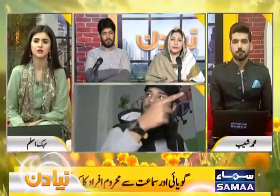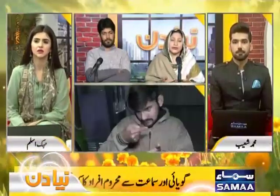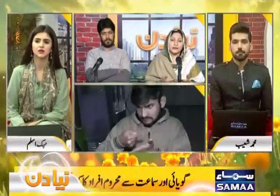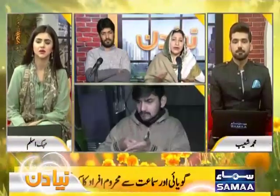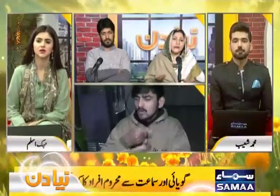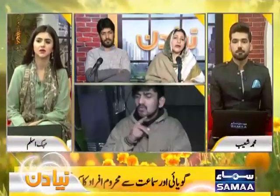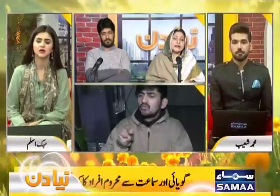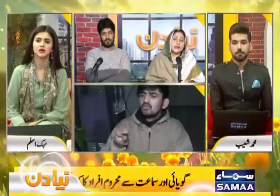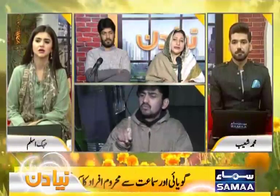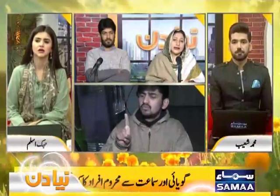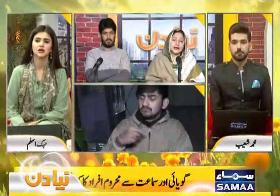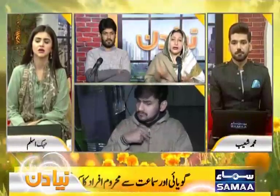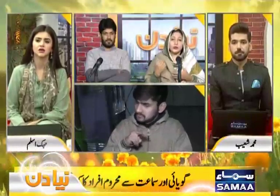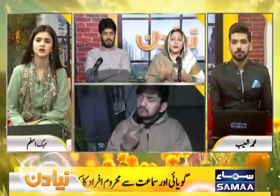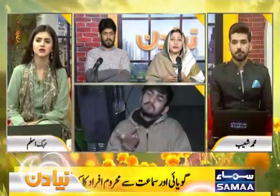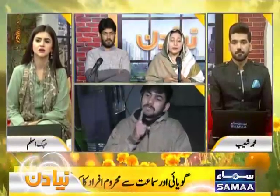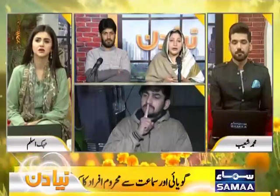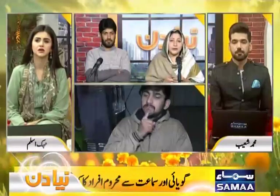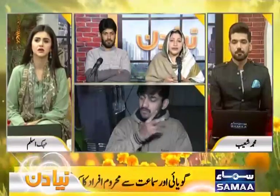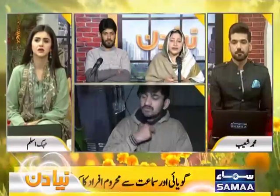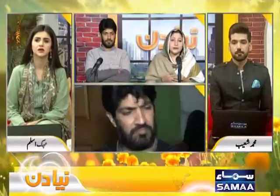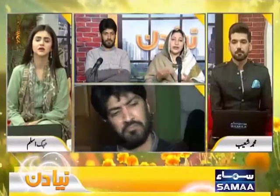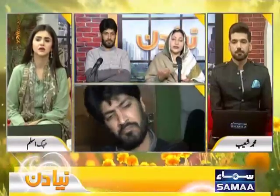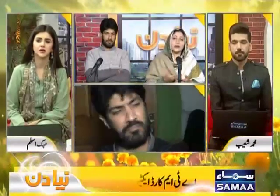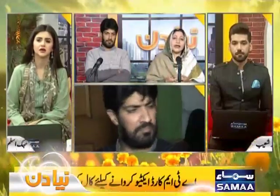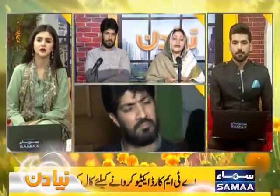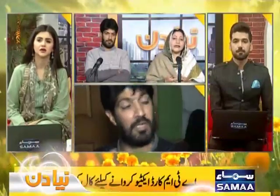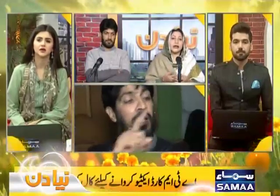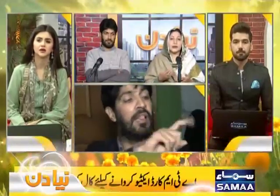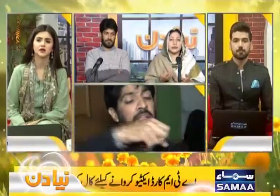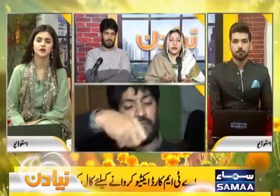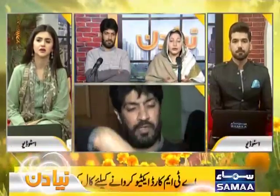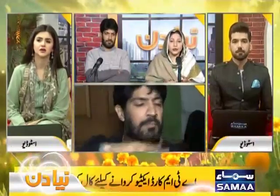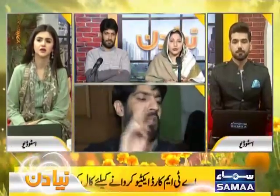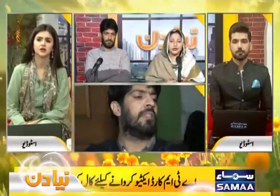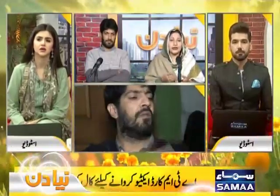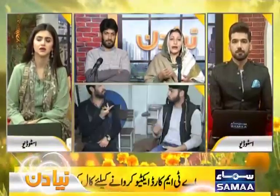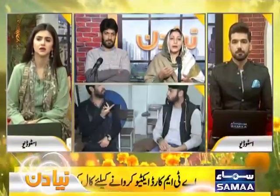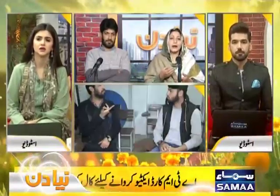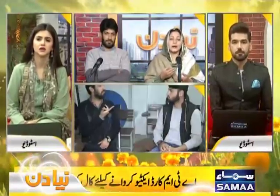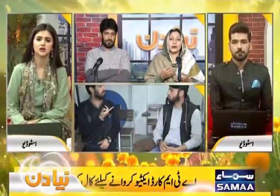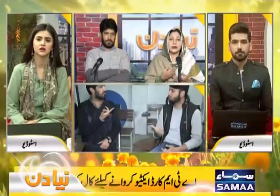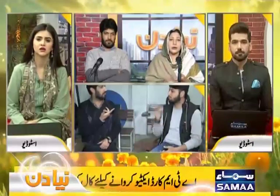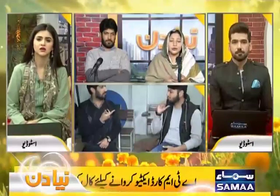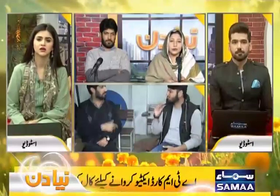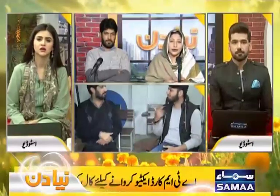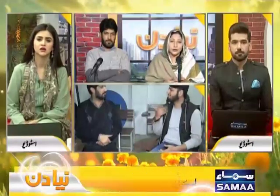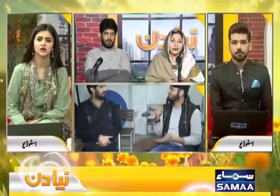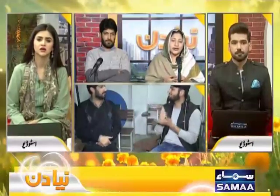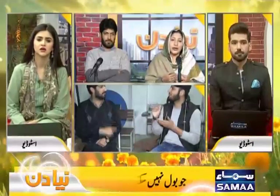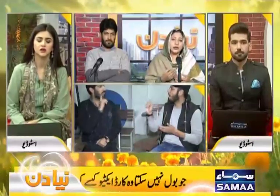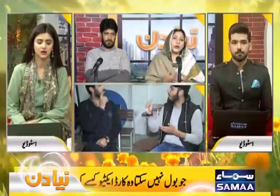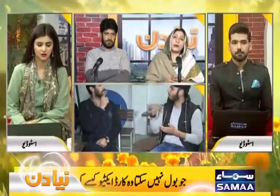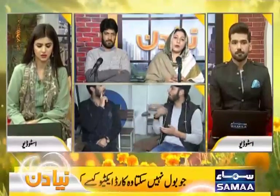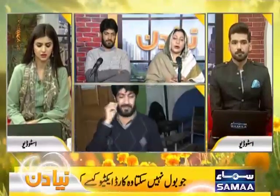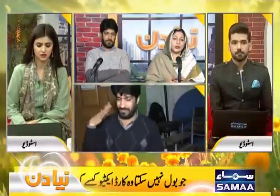पर रैम नहीं बनी हुई, वो कैसे वहाँ जाएंगे? कोई विजुअल इम्पेयरमेंट के साथ है, वो देखते ही उन्हें कह देते हैं जी आपका कार्ड चोरी हो सकता है, ये आपका अकाउंट जो है वो हैक हो